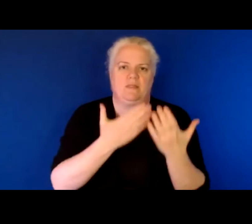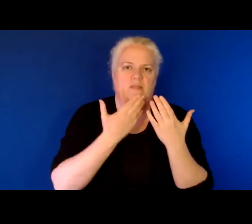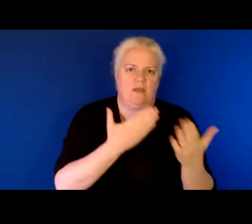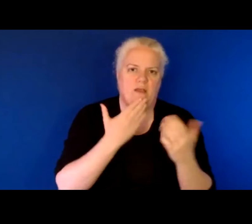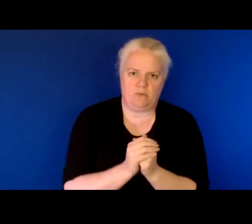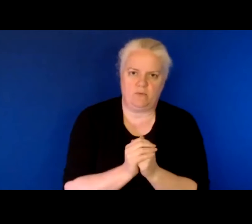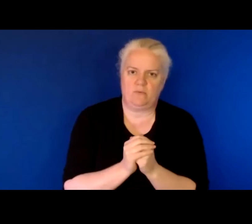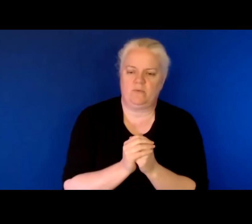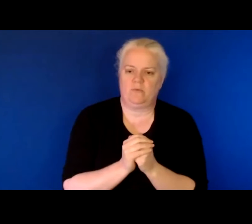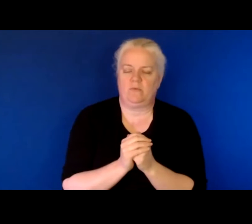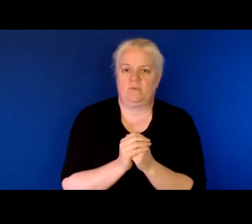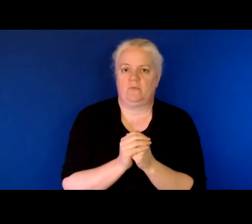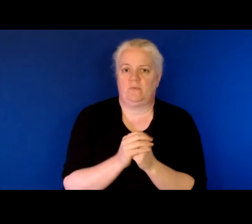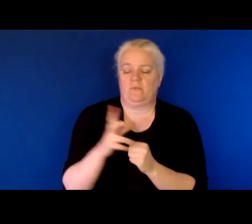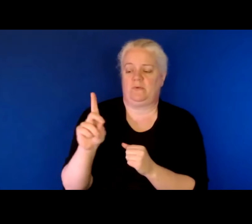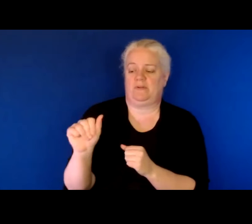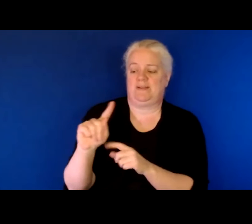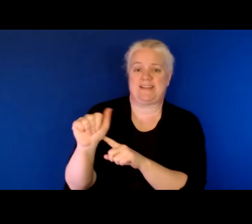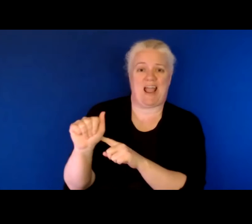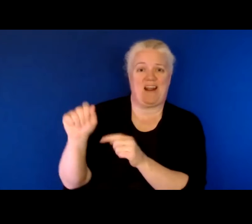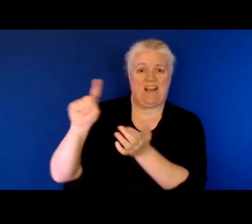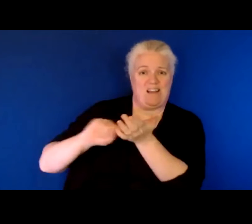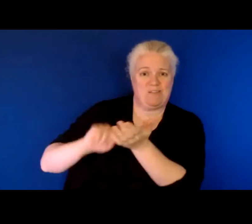的免疫能力。